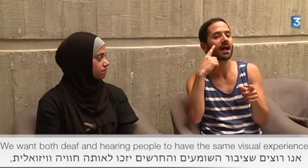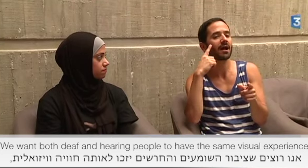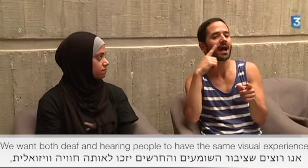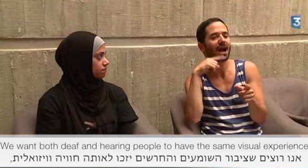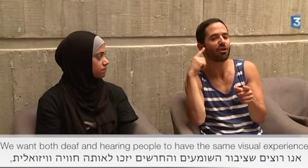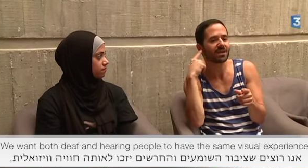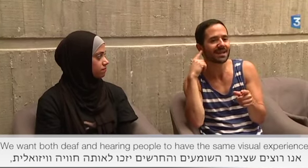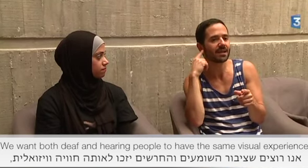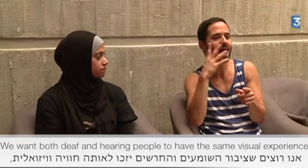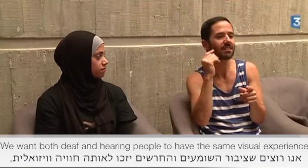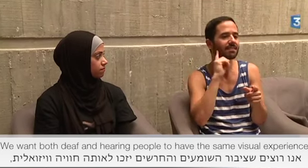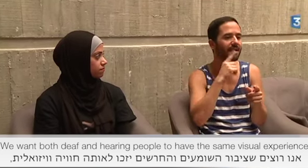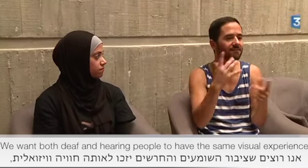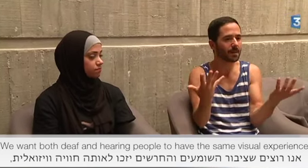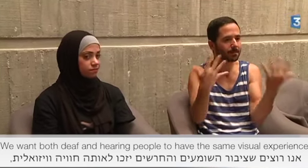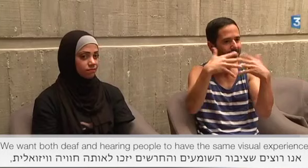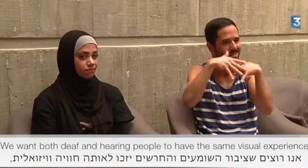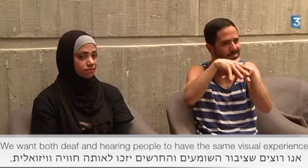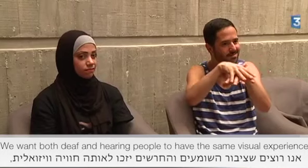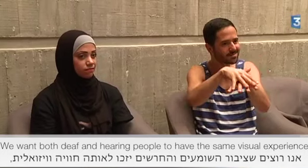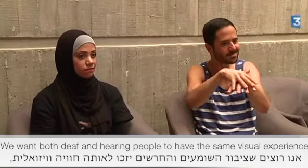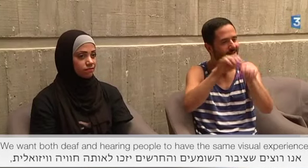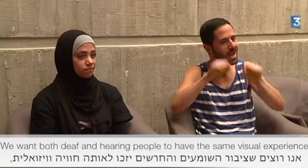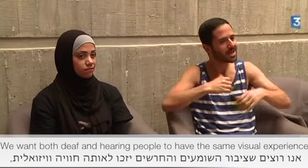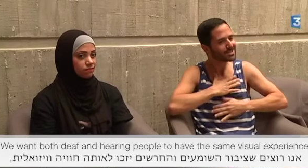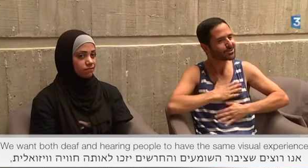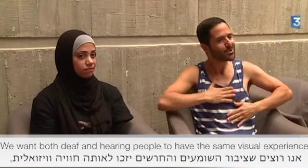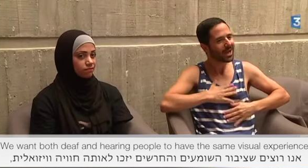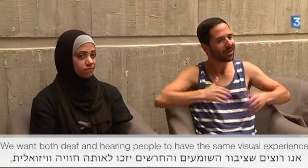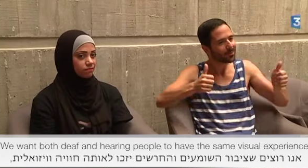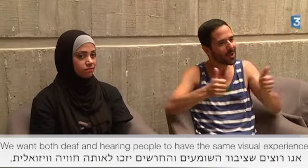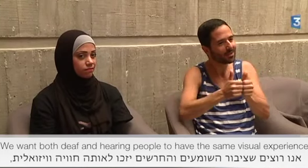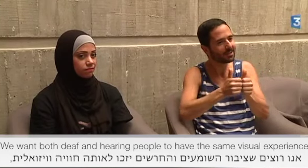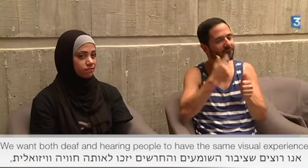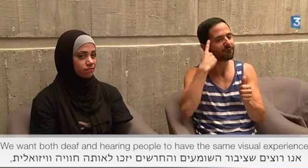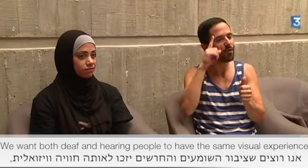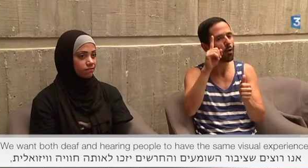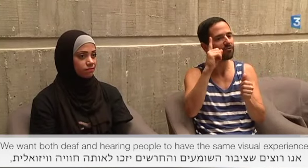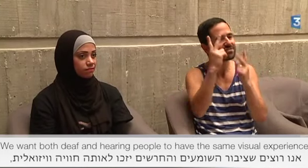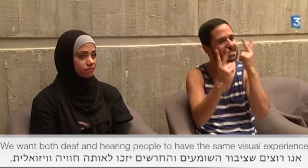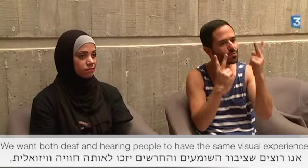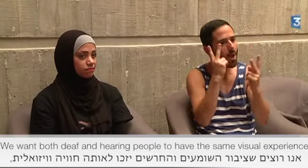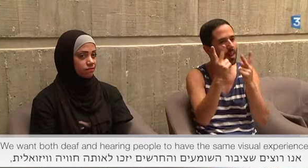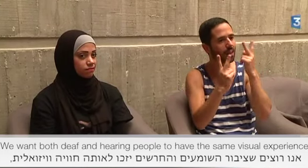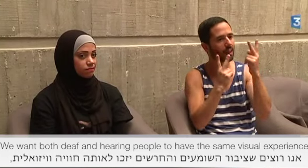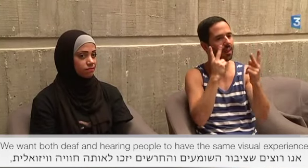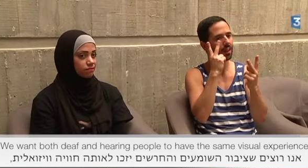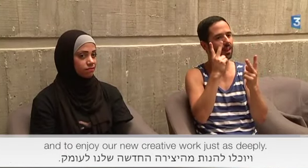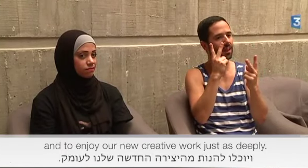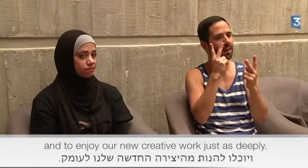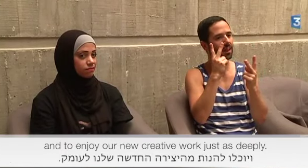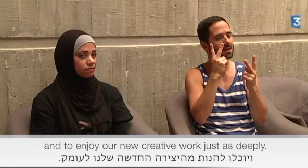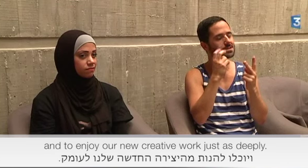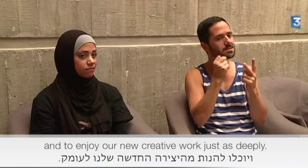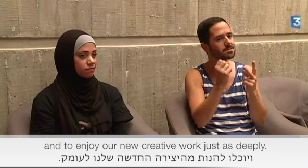Notre idéal pour nous,'est de pouvoir faire en sorte que le public sourd ou entendant ait la même expérience visuelle, puisse partager